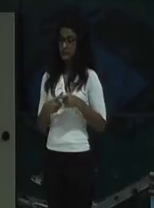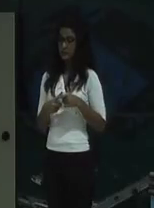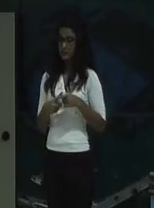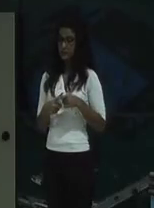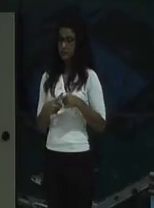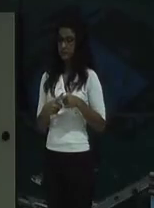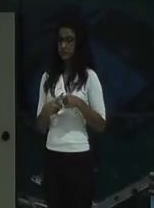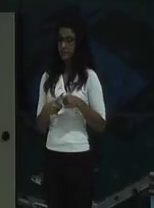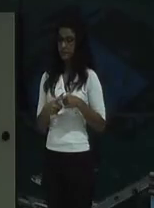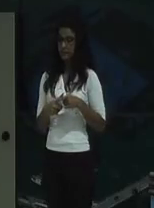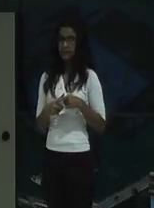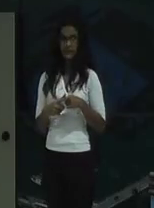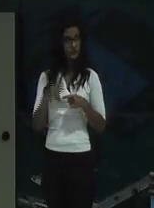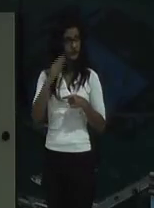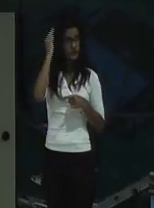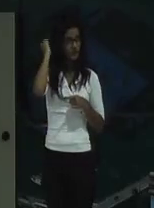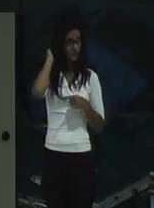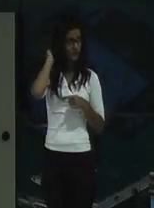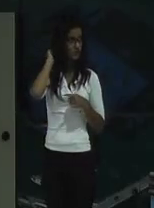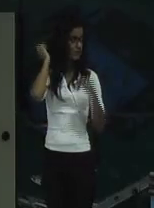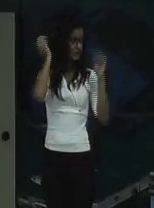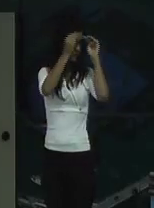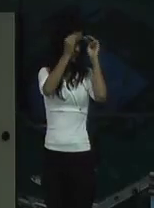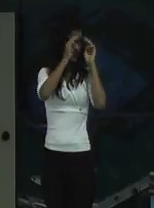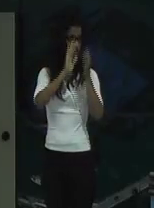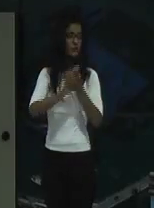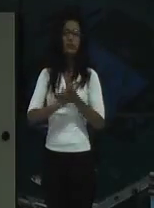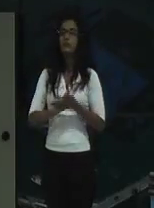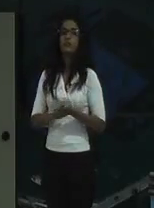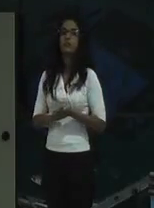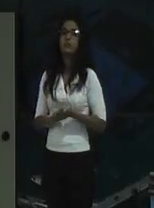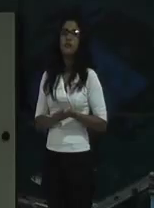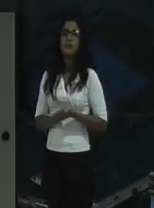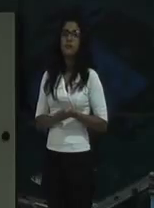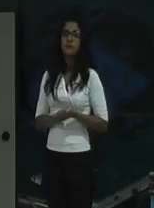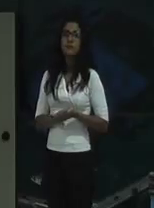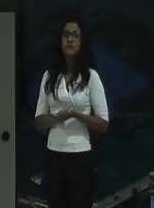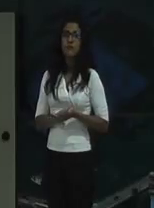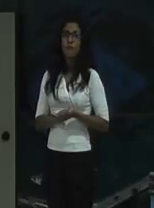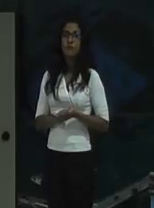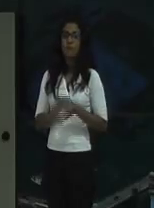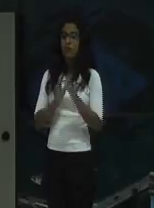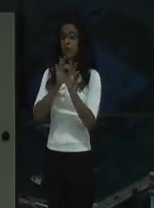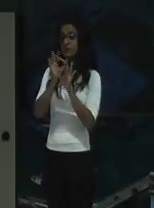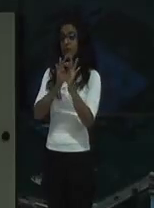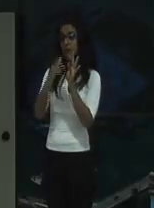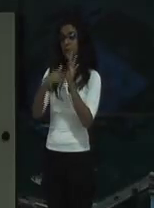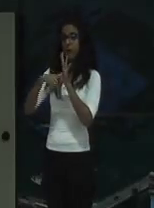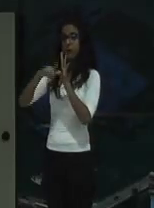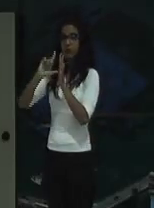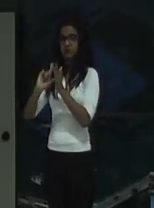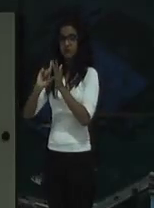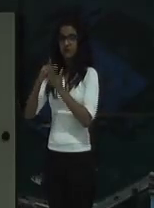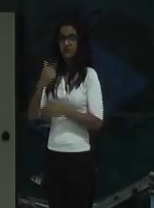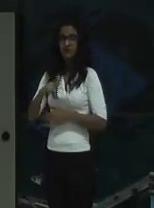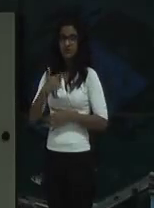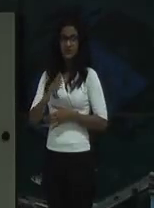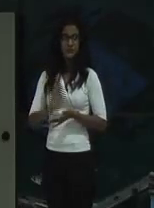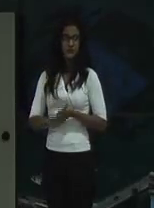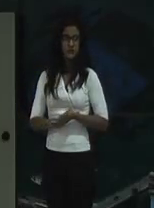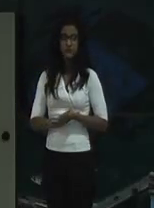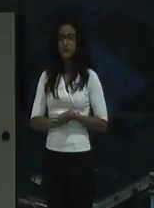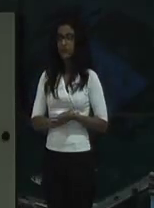audiência, vereador Jefferson Moraes, vereador Macrise, que é o secretário que estava presente, não foi preparada para fazer uma audiência